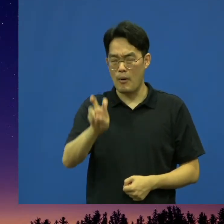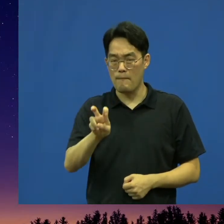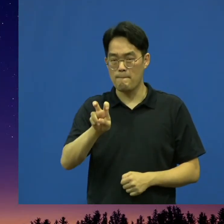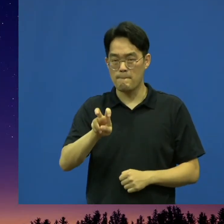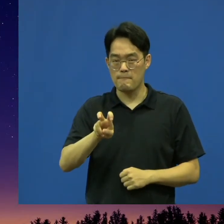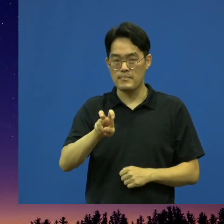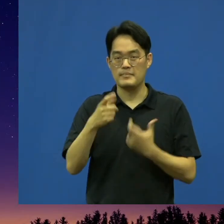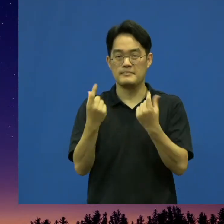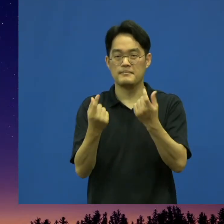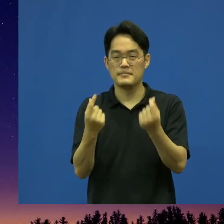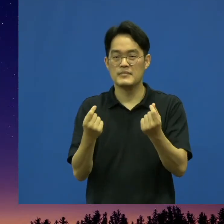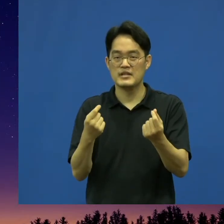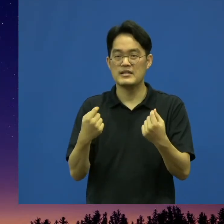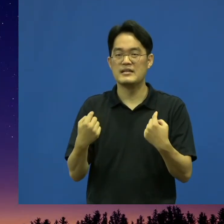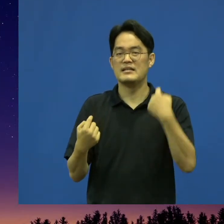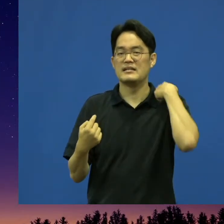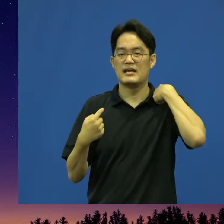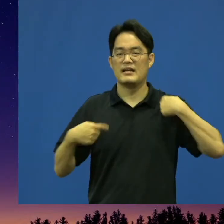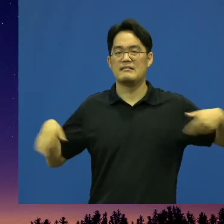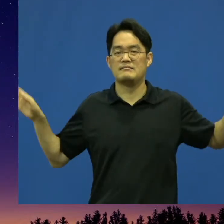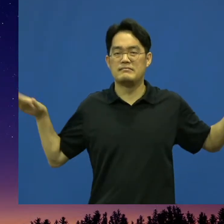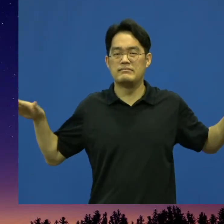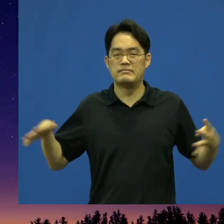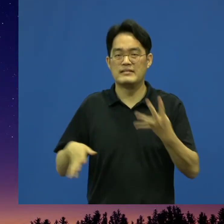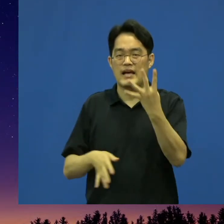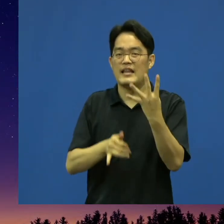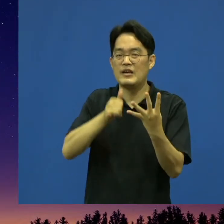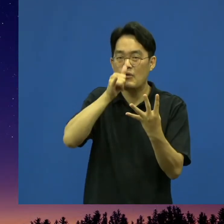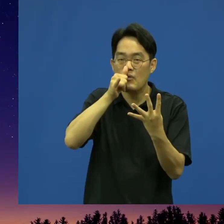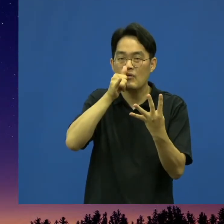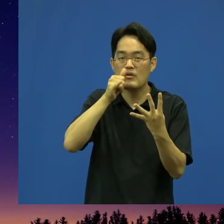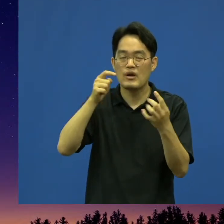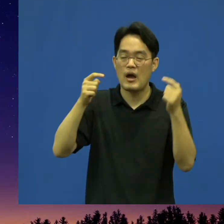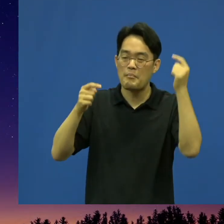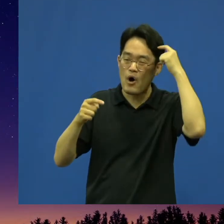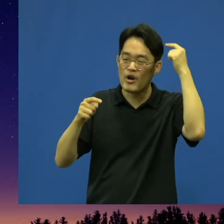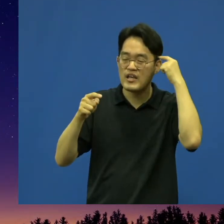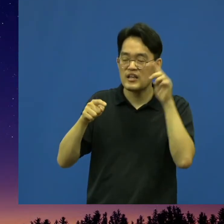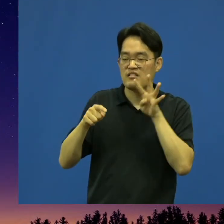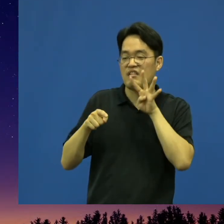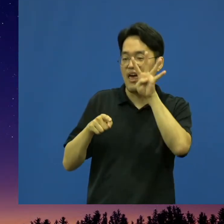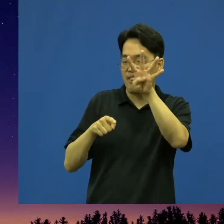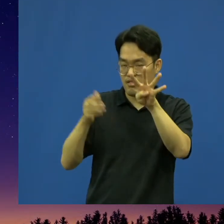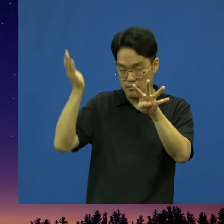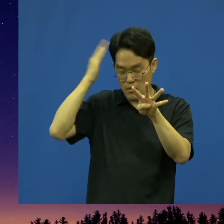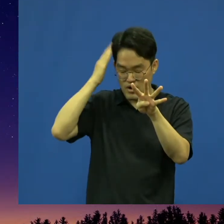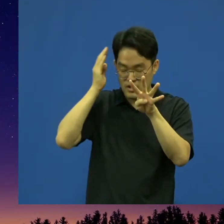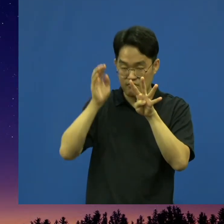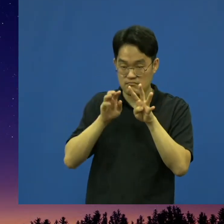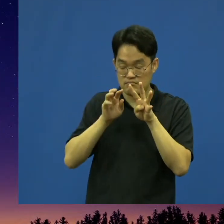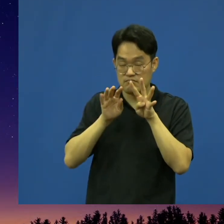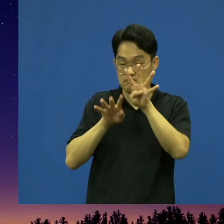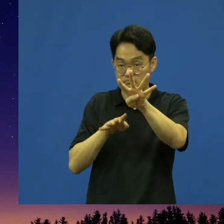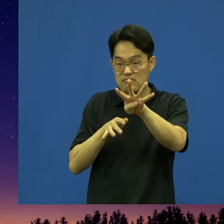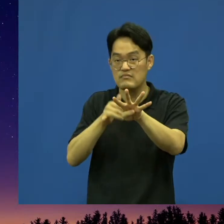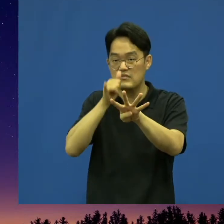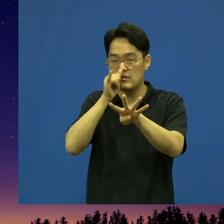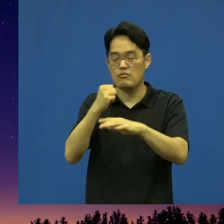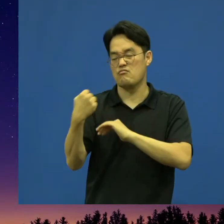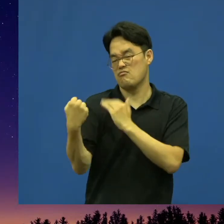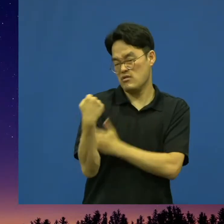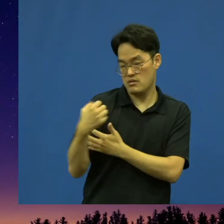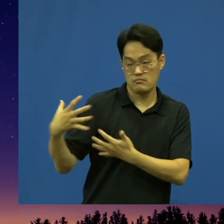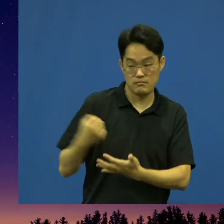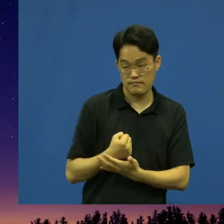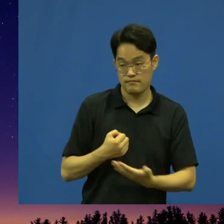넷이 있고 그 짐승에게 또 머리 넷이 있으며 권세를 받았더라. 여러분, 표범은